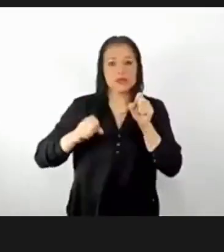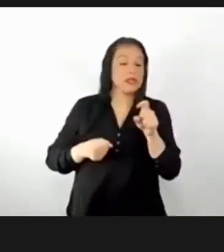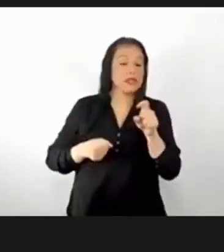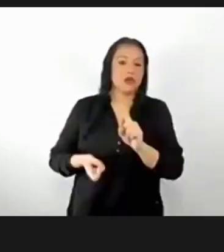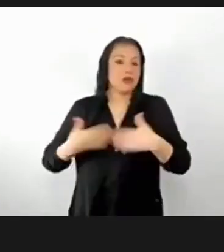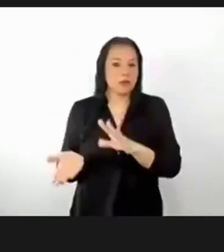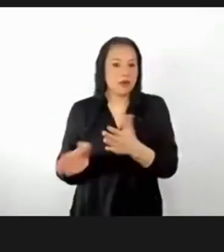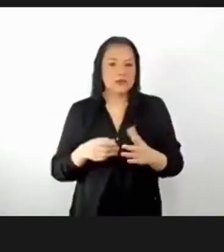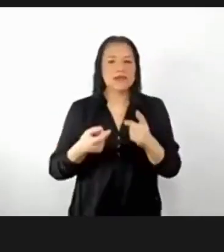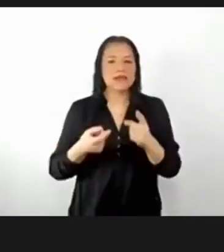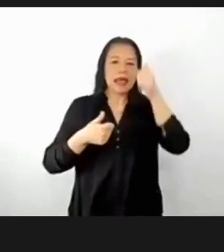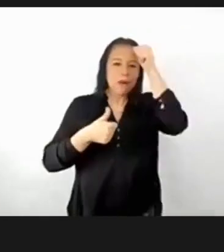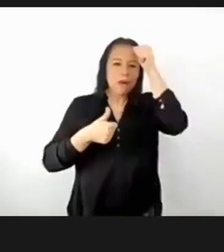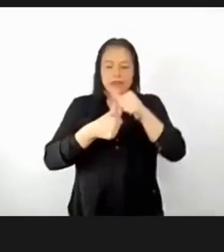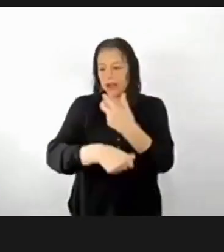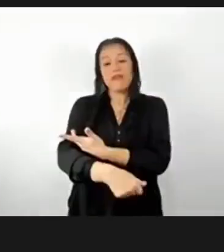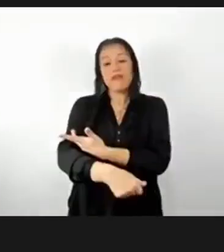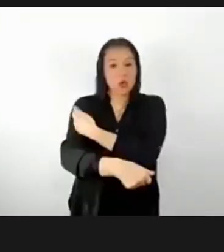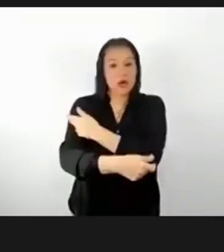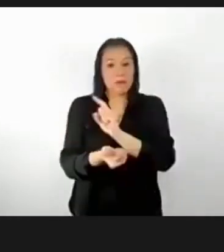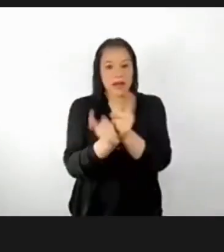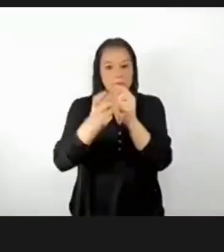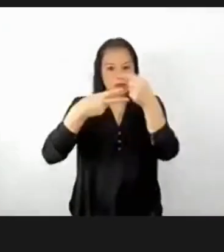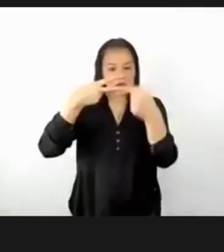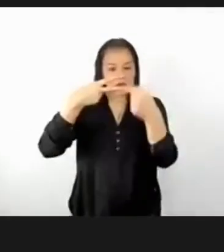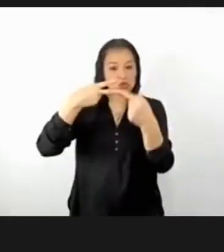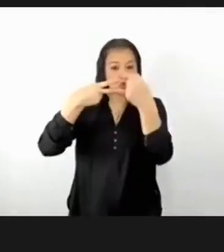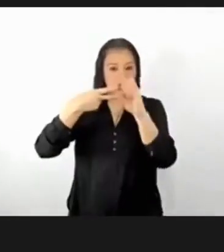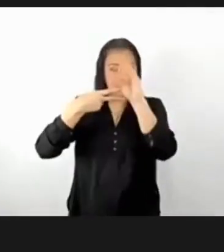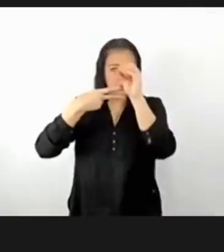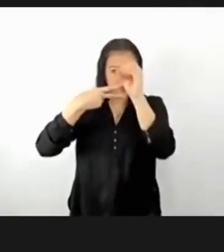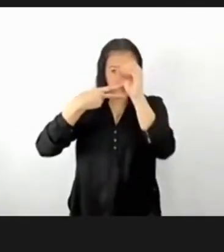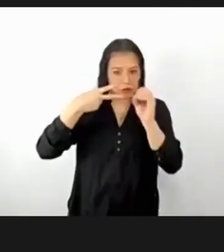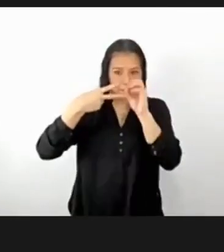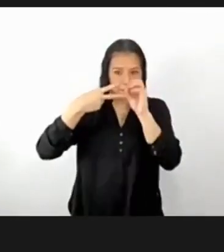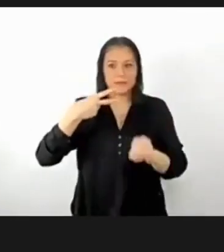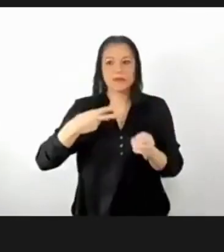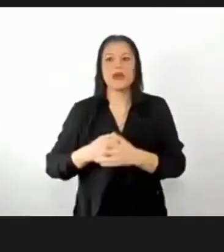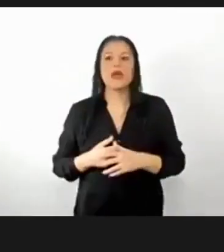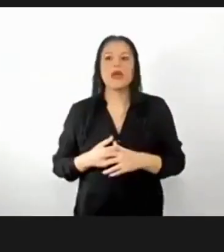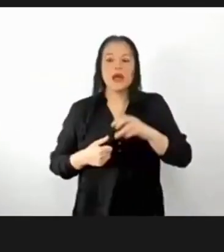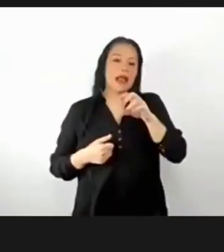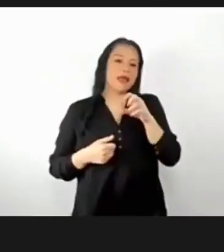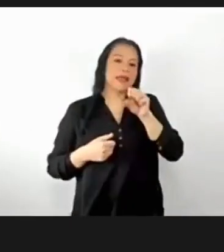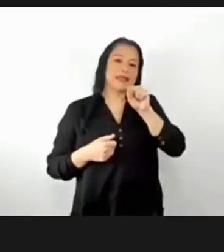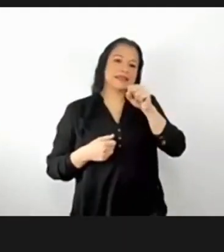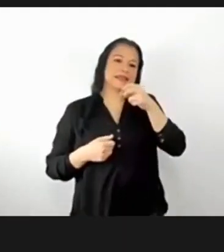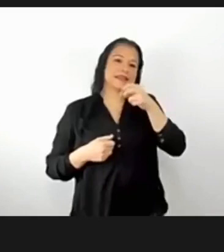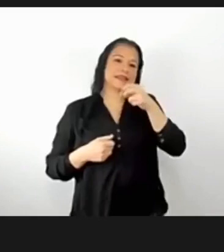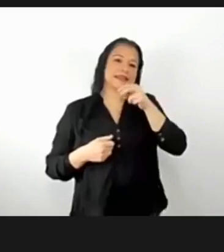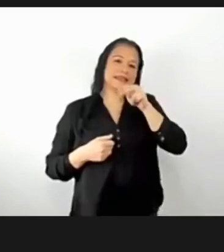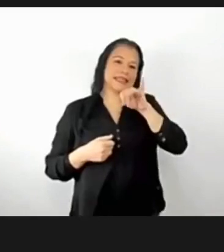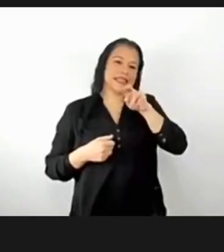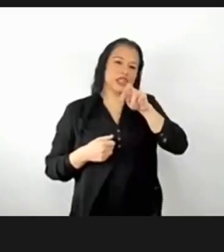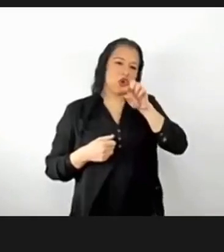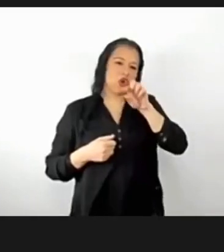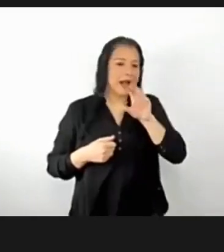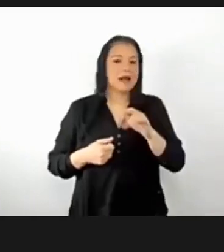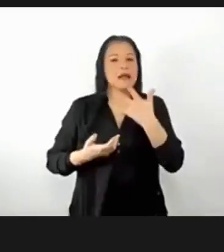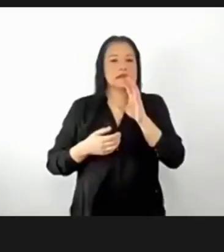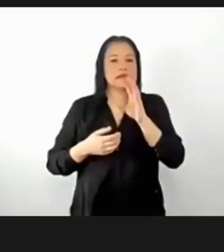Entonces las vacunas cambian en estos dos números. La Sinovac, por ejemplo, 50, 60 para la enfermedad, pero como alrededor